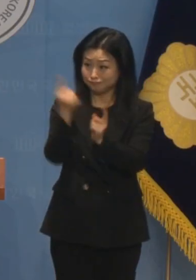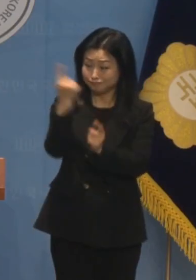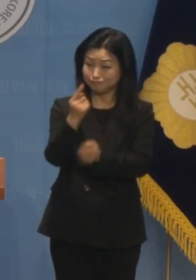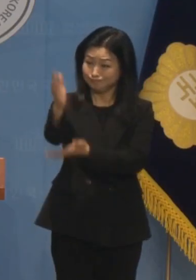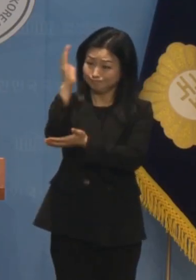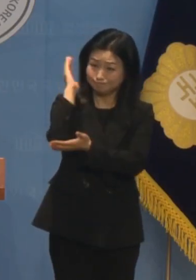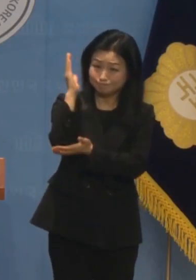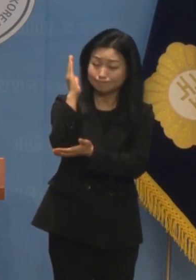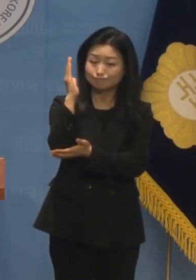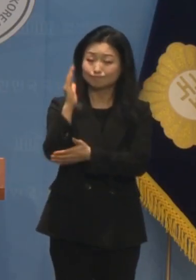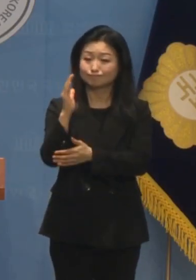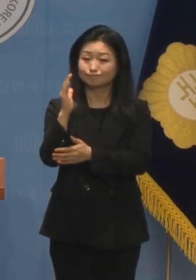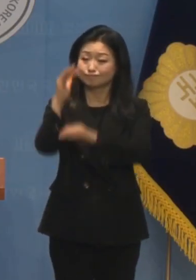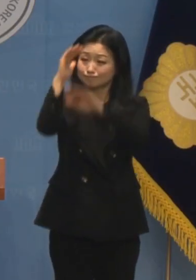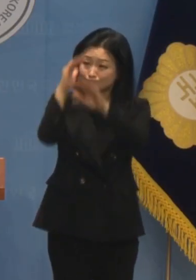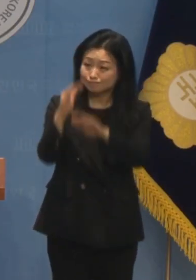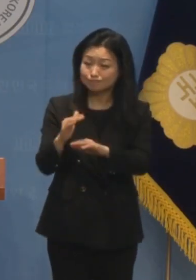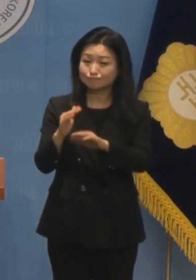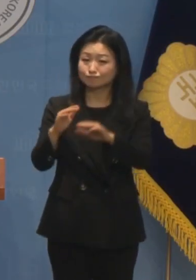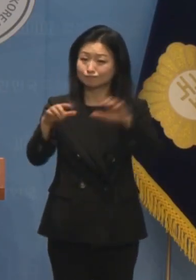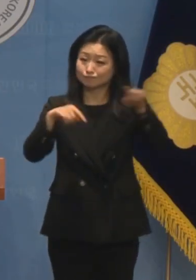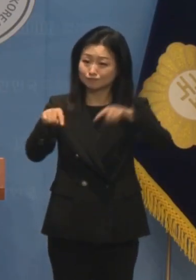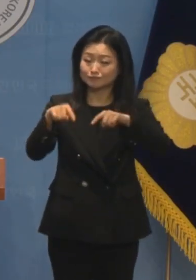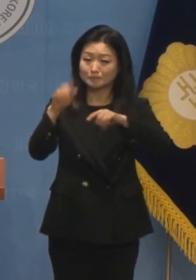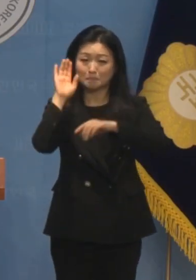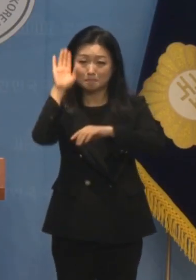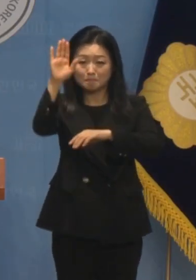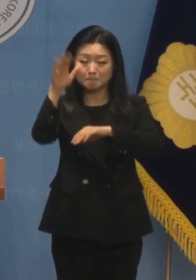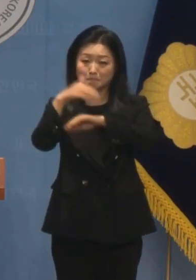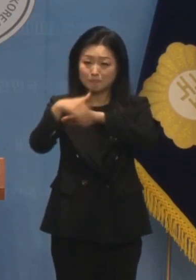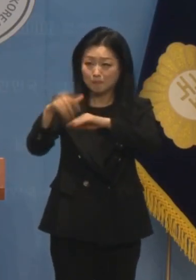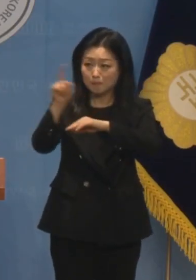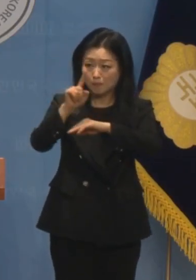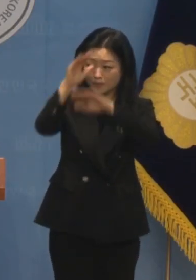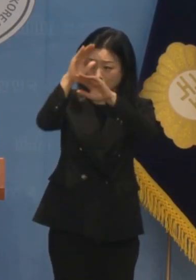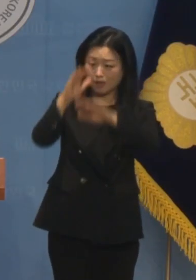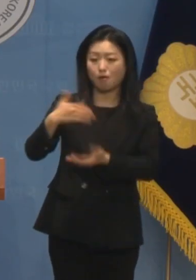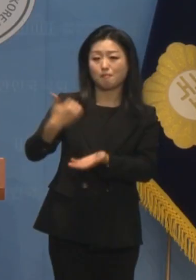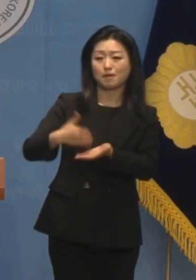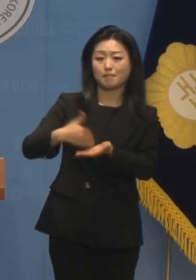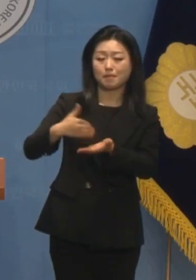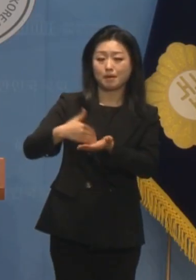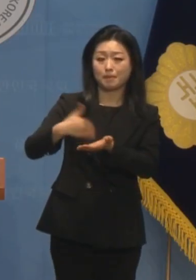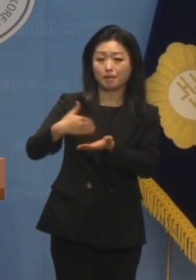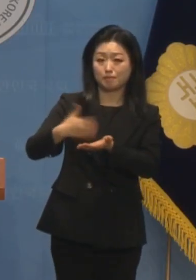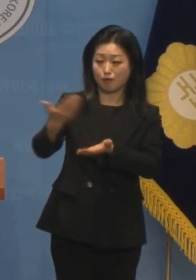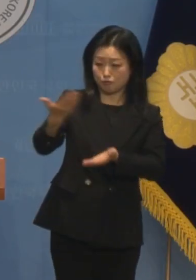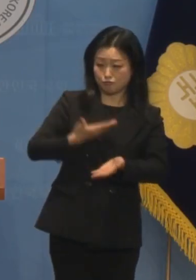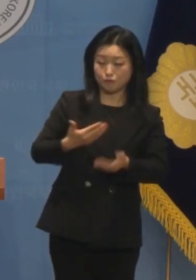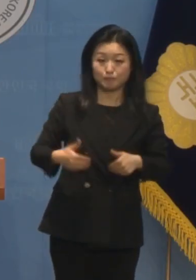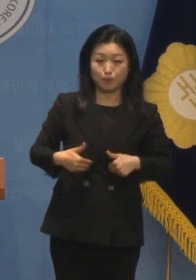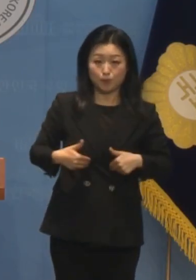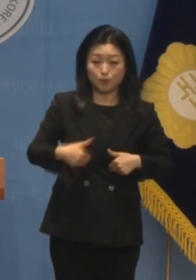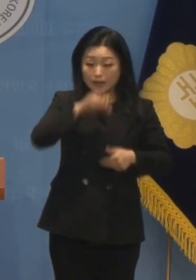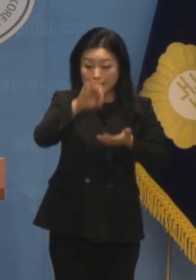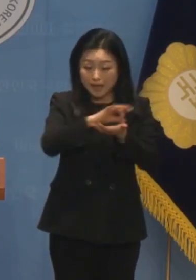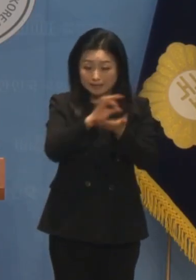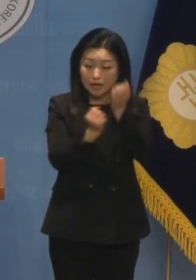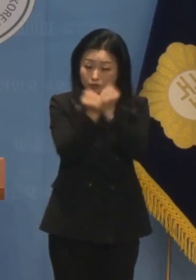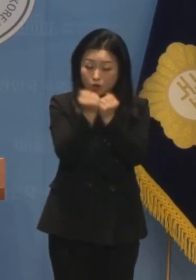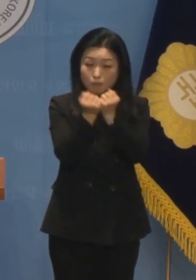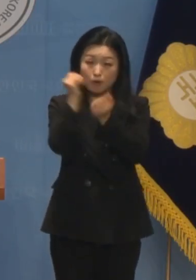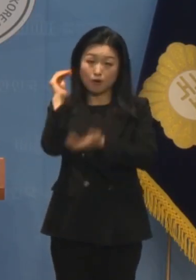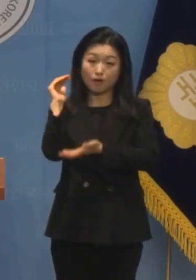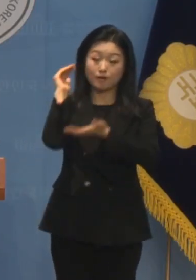설명하고 국정기조를 밝히는 자리입니다. 내년 한 해 국정 방향과 예산안을 설명하는